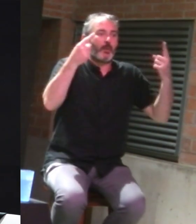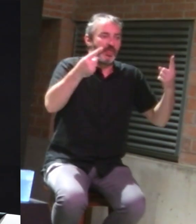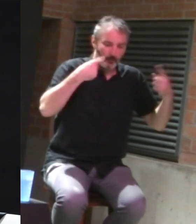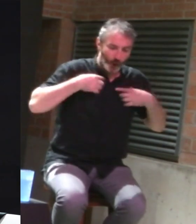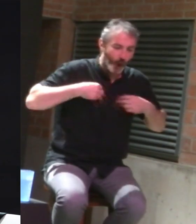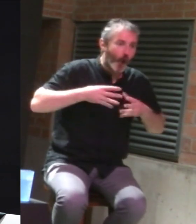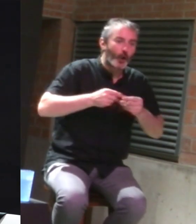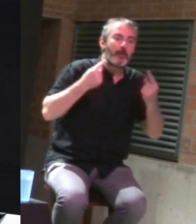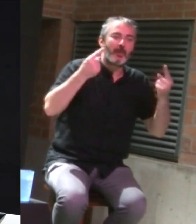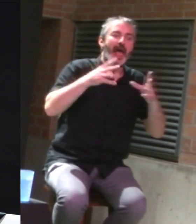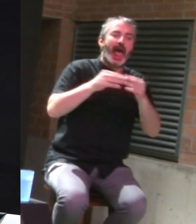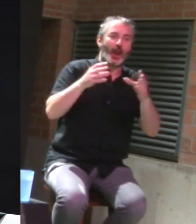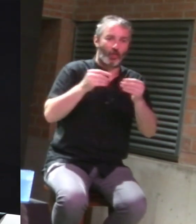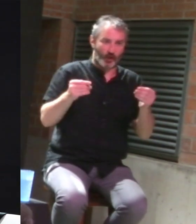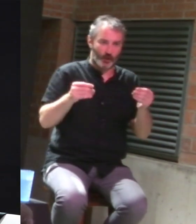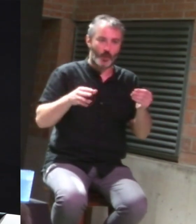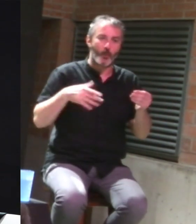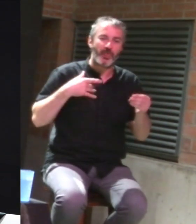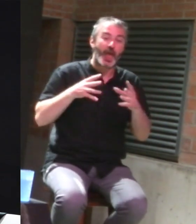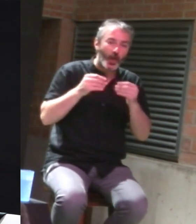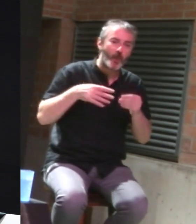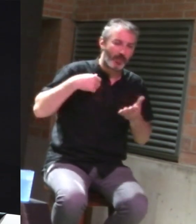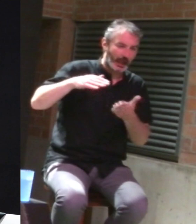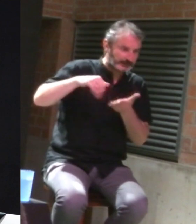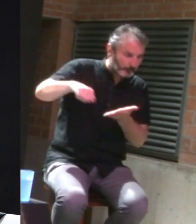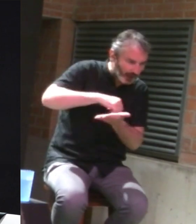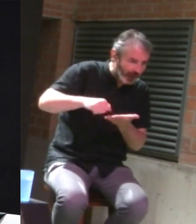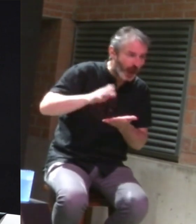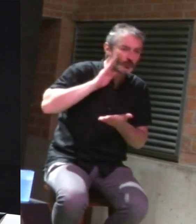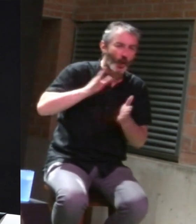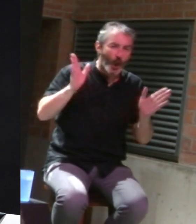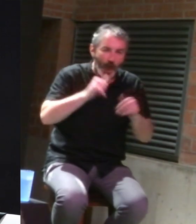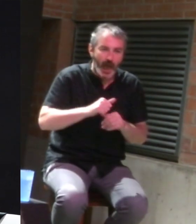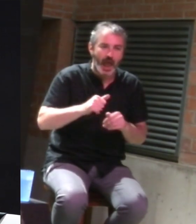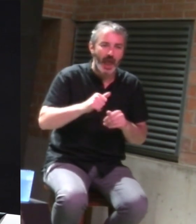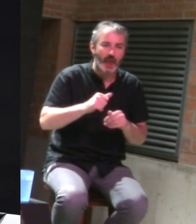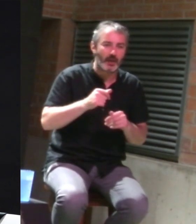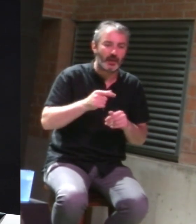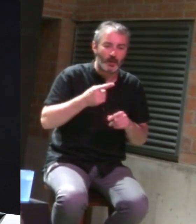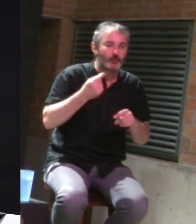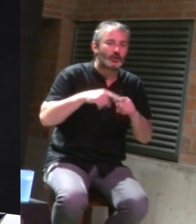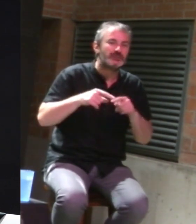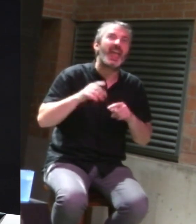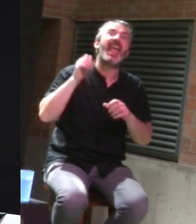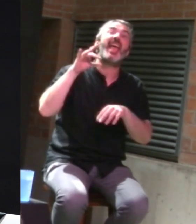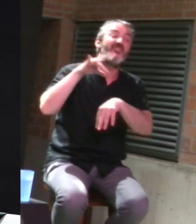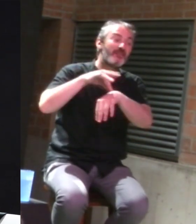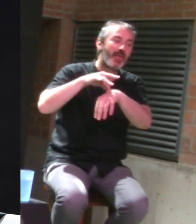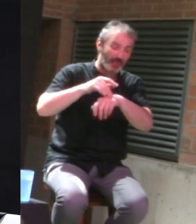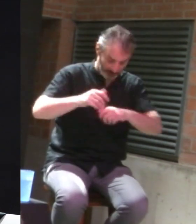roba que en aquells anys es pot fer neta, es pot planxar a casa, no contamina, prevén molt de moltes